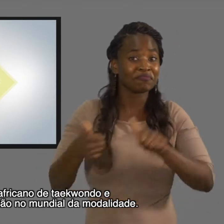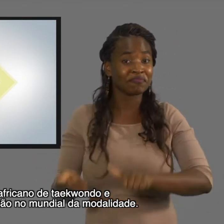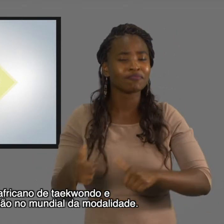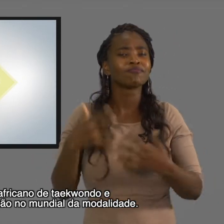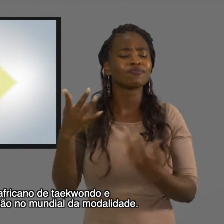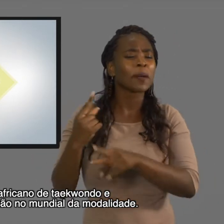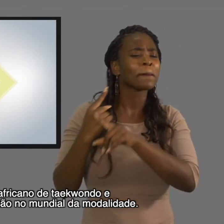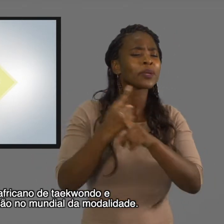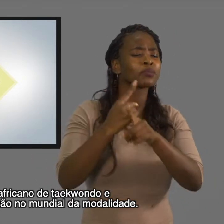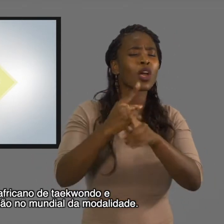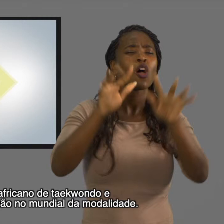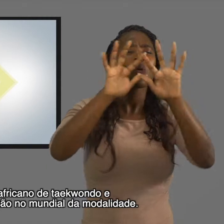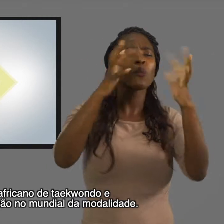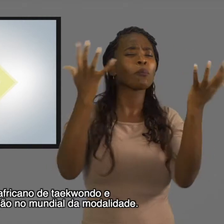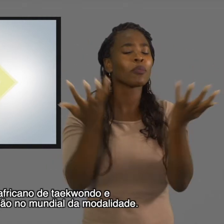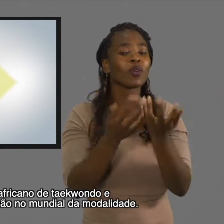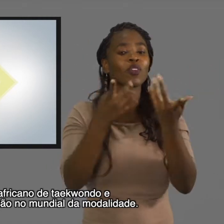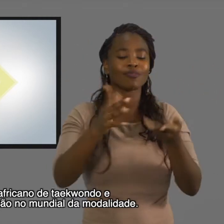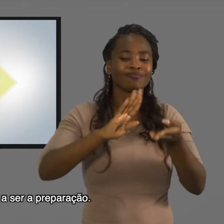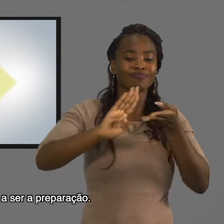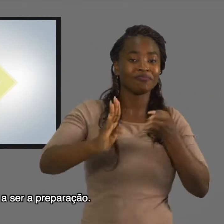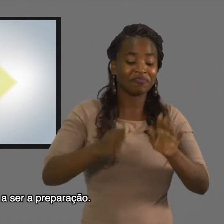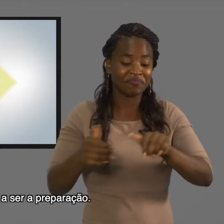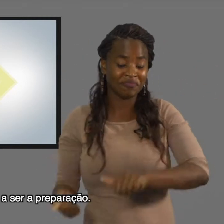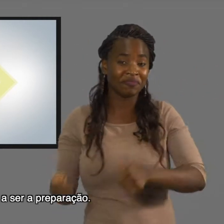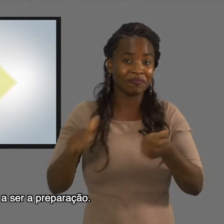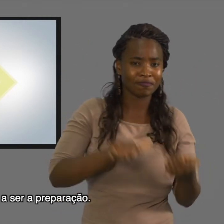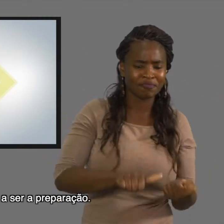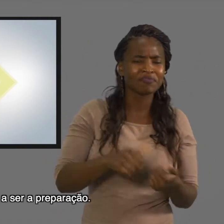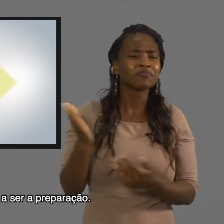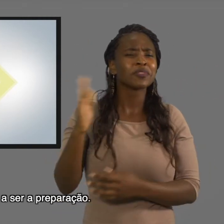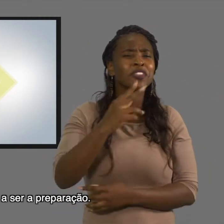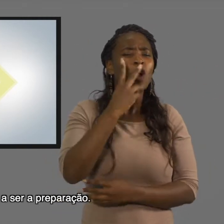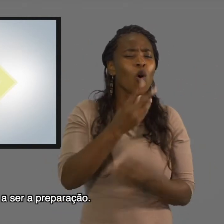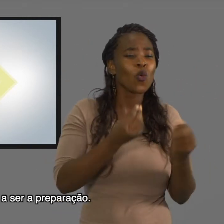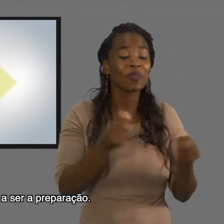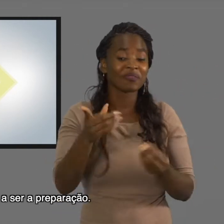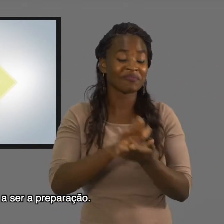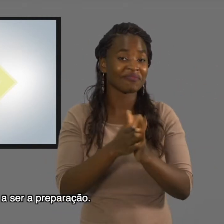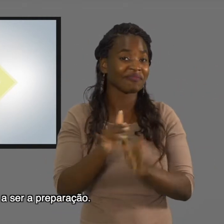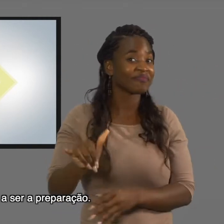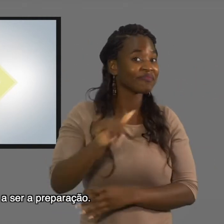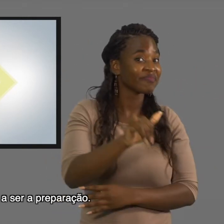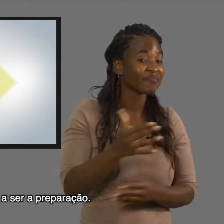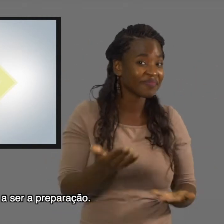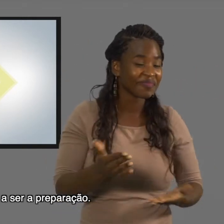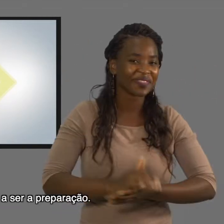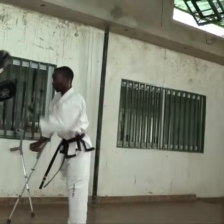participação no Mundial da Modalidade. Veja como está a ser essa preparação.